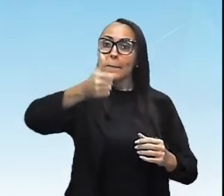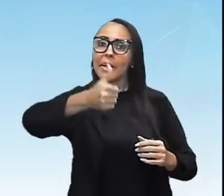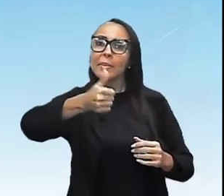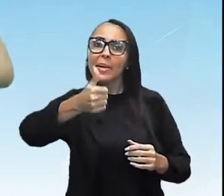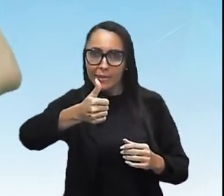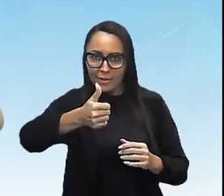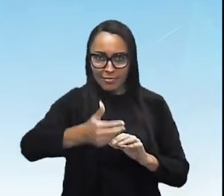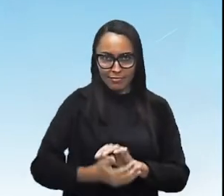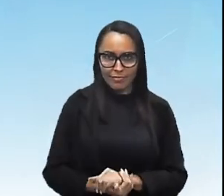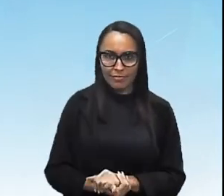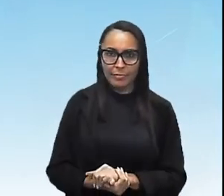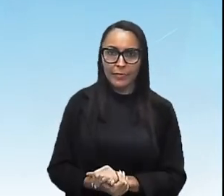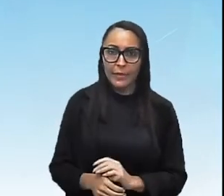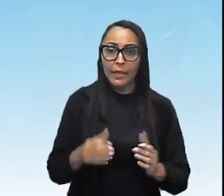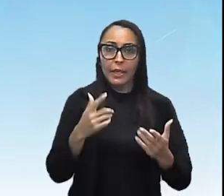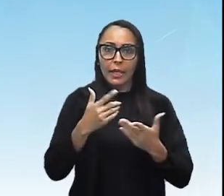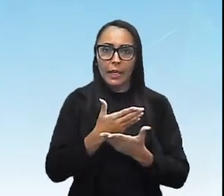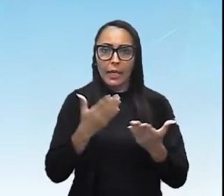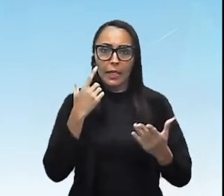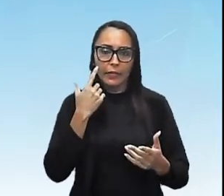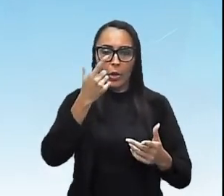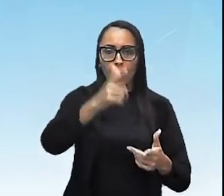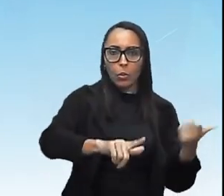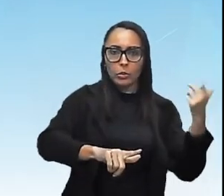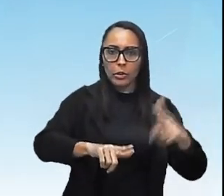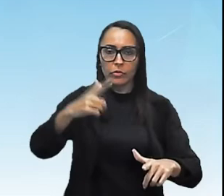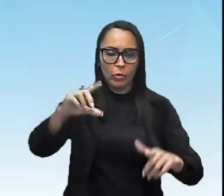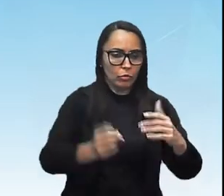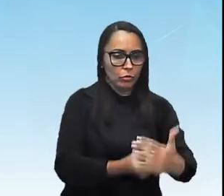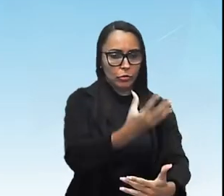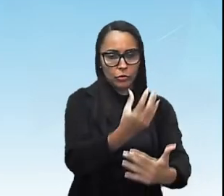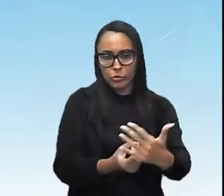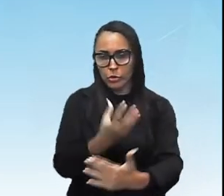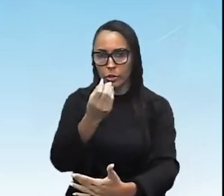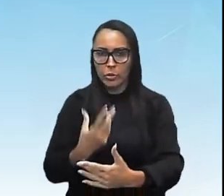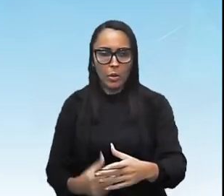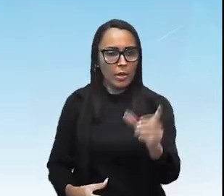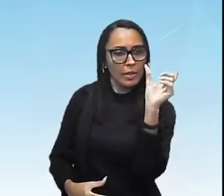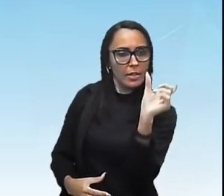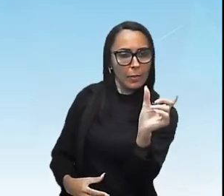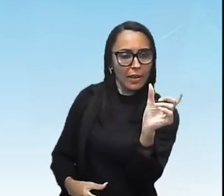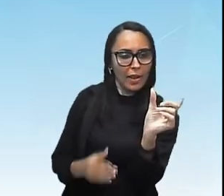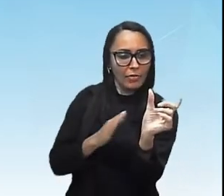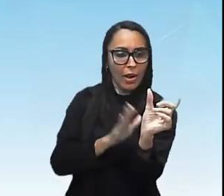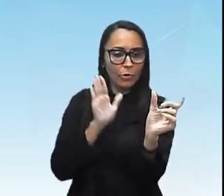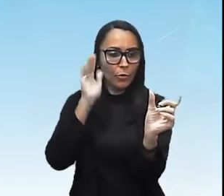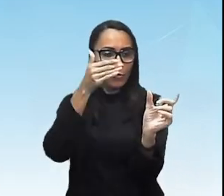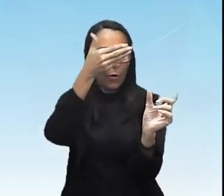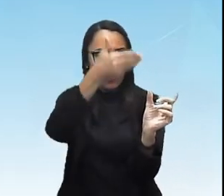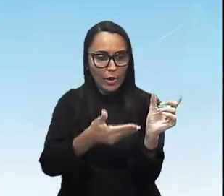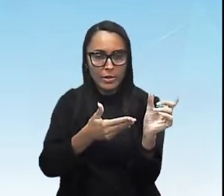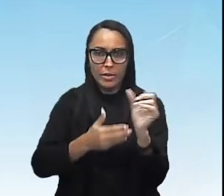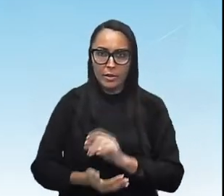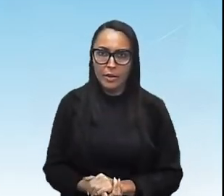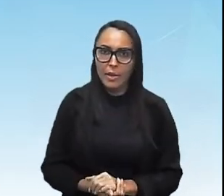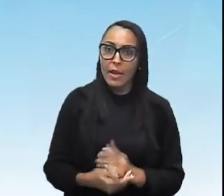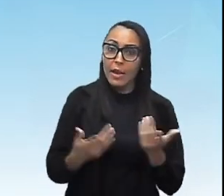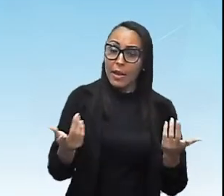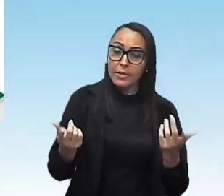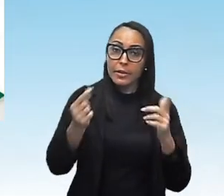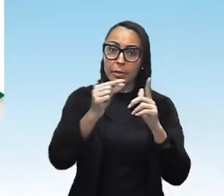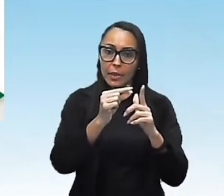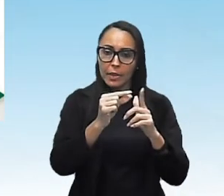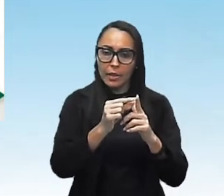ou seja, outras vão derivar dela. Vamos ver aqui. A palavra primitiva e